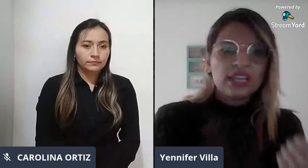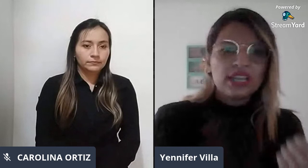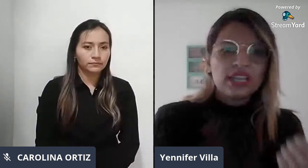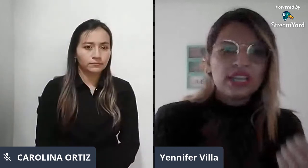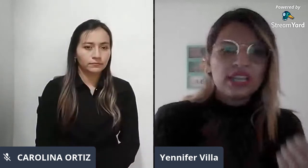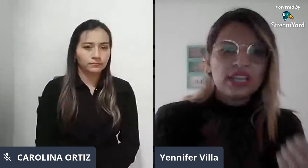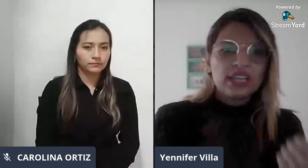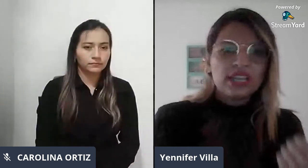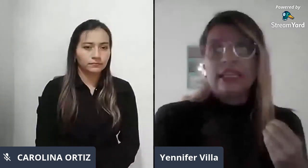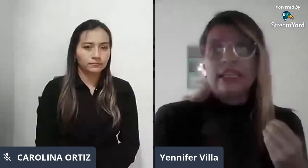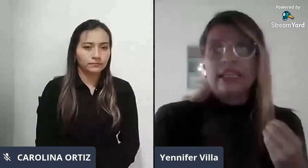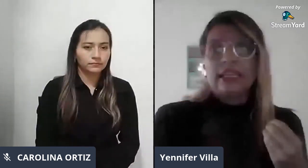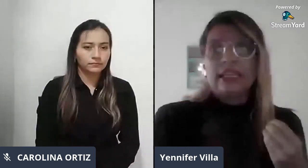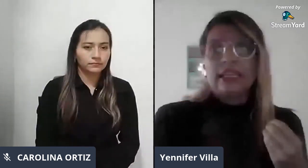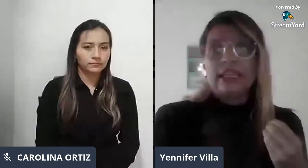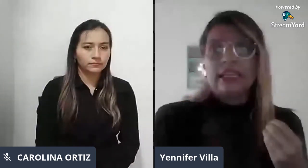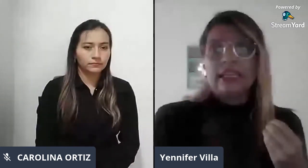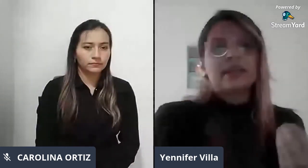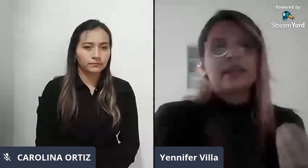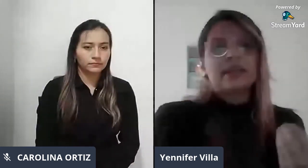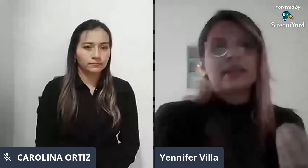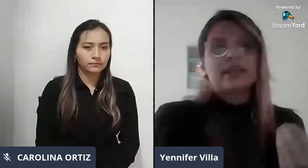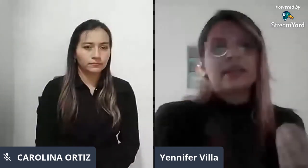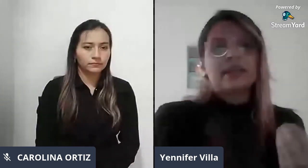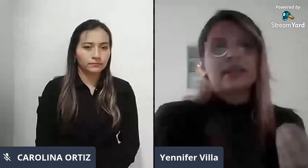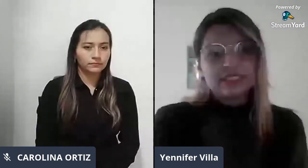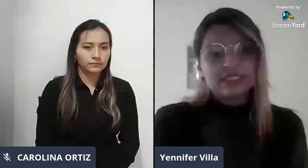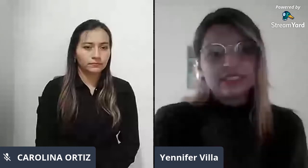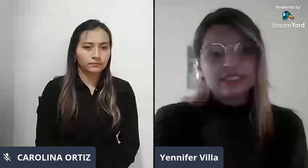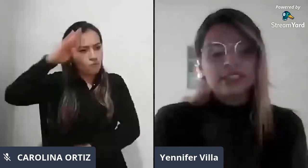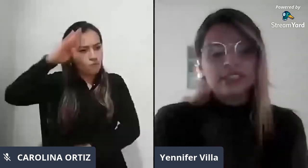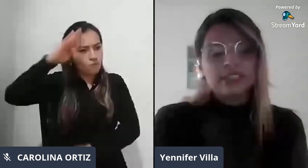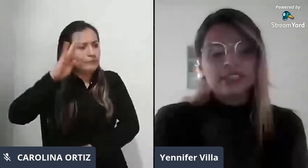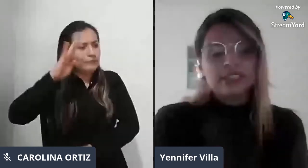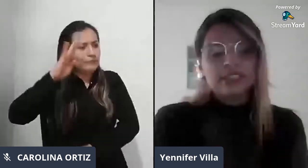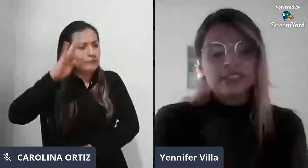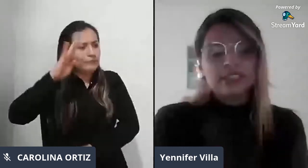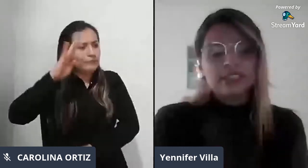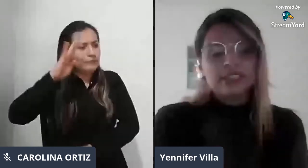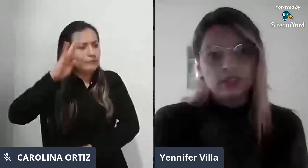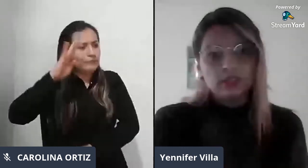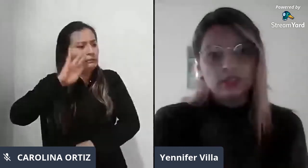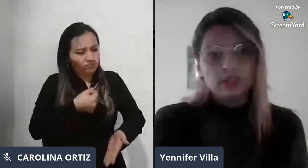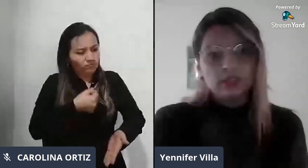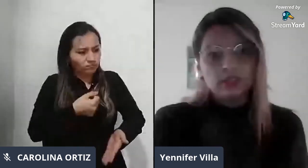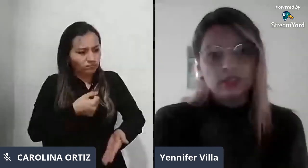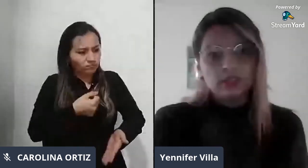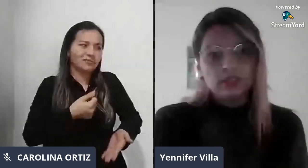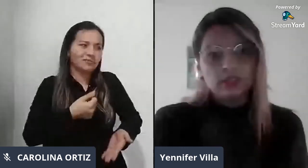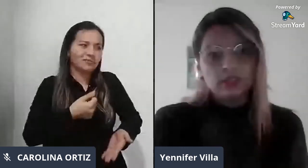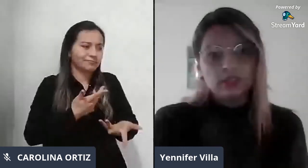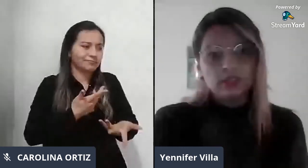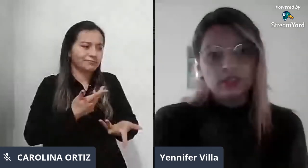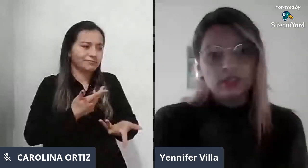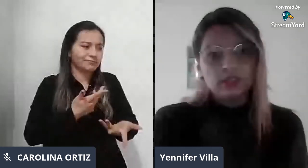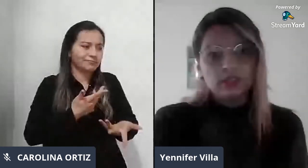Y la represión policial es una represión que es legítima y legitimada por muchas personas.